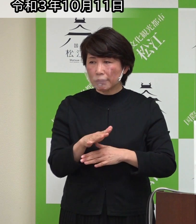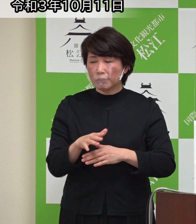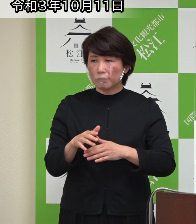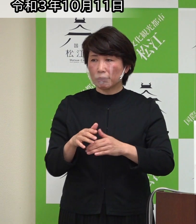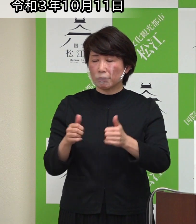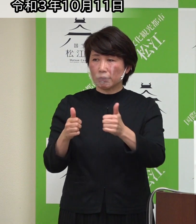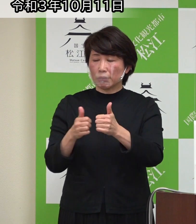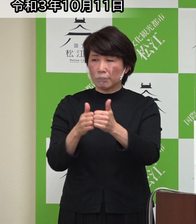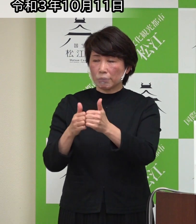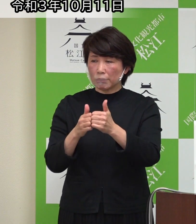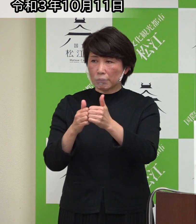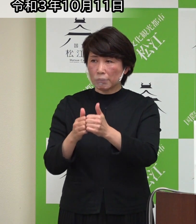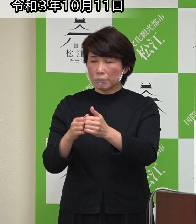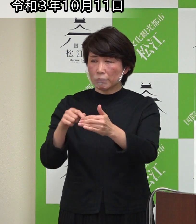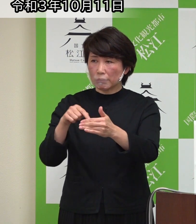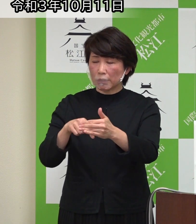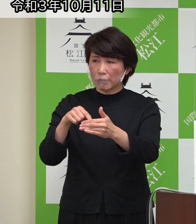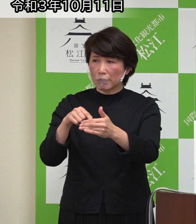にあの、